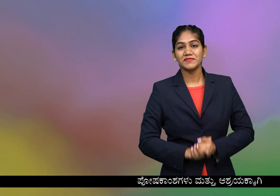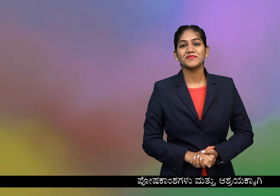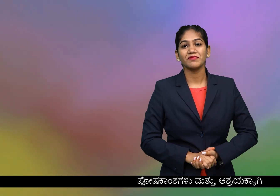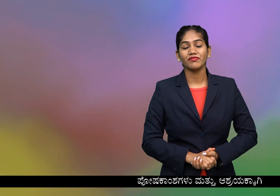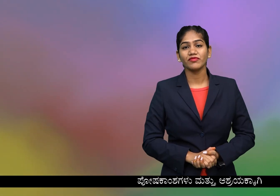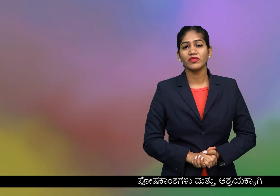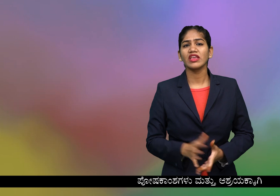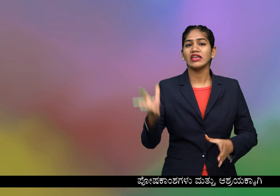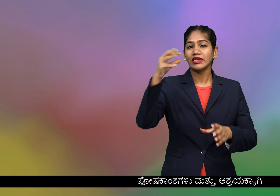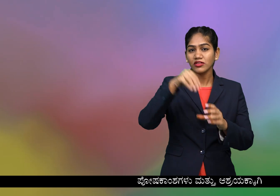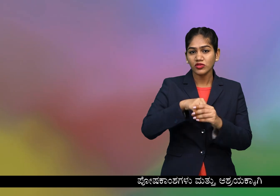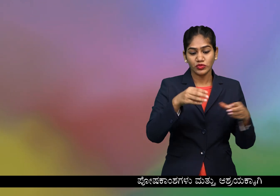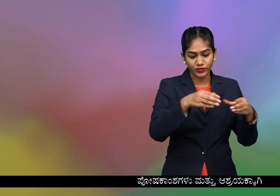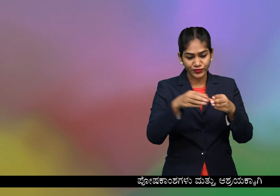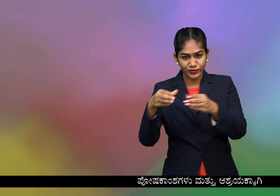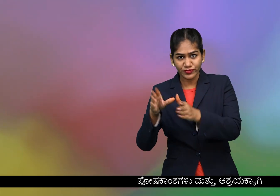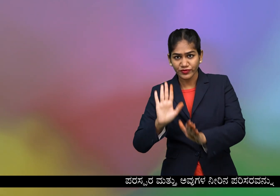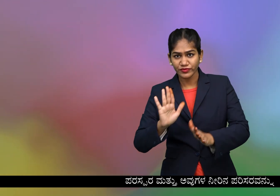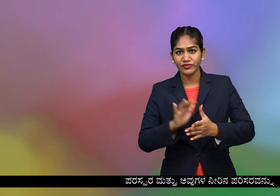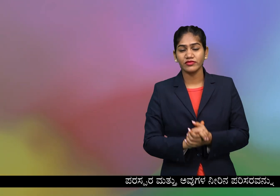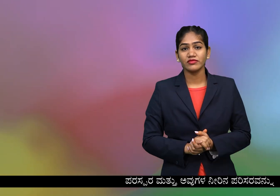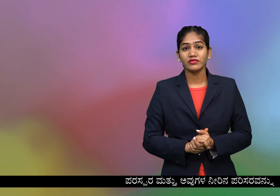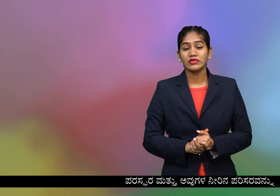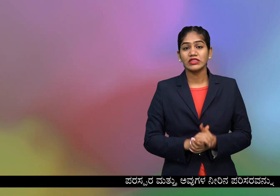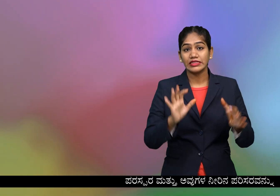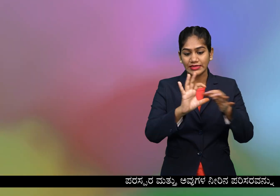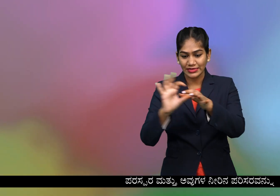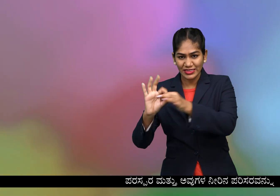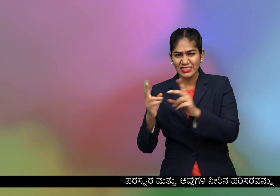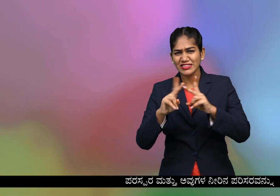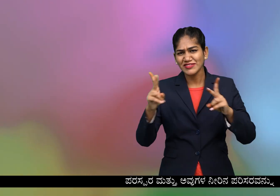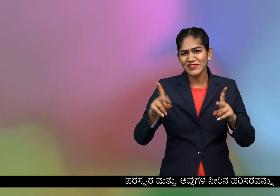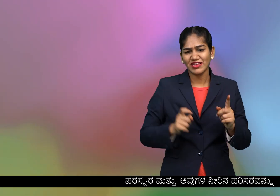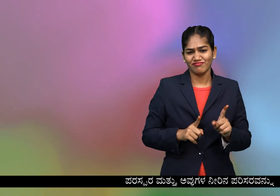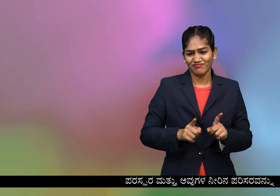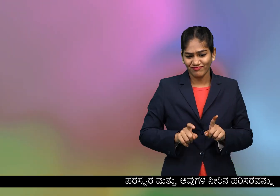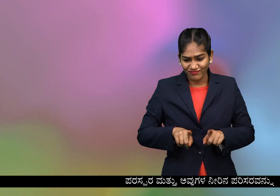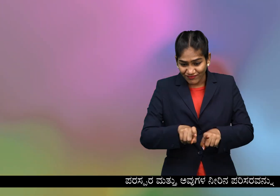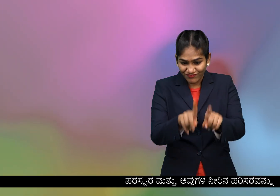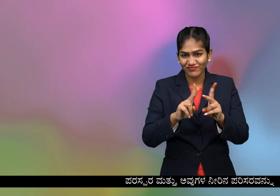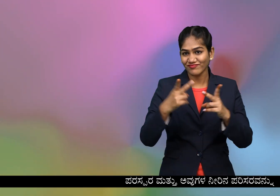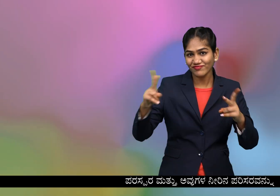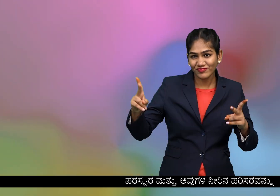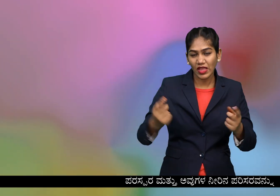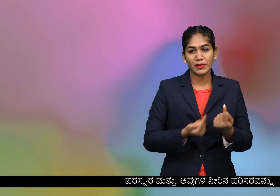ಪೋಷಕಾಂಶಗಳು ಮತ್ತು ಆಶ್ರಯಕ್ಕಾಗಿ ಪರಸ್ಪರ ಮತ್ತು ಅವುಗಳ ನೀರಿನ ಪರಿಸರವನ್ನ